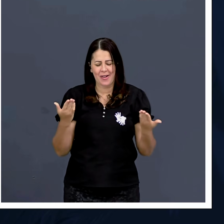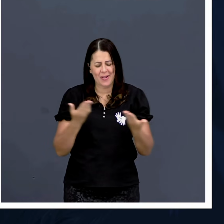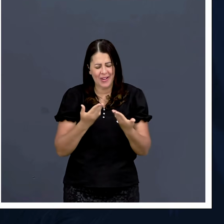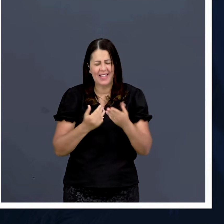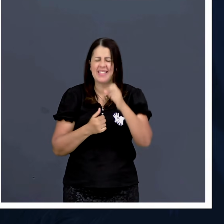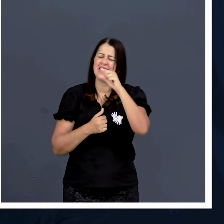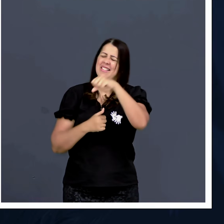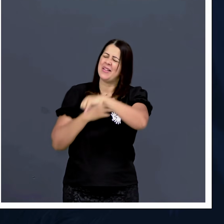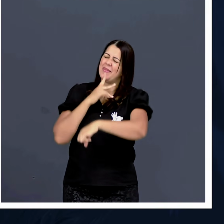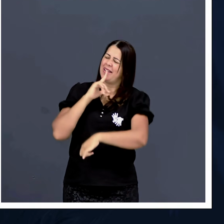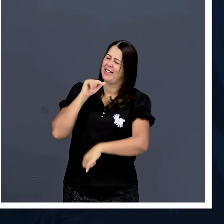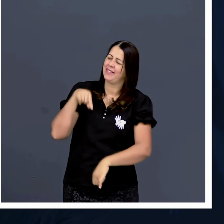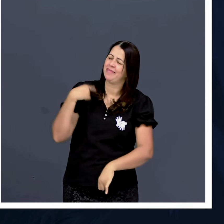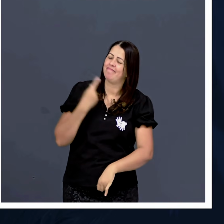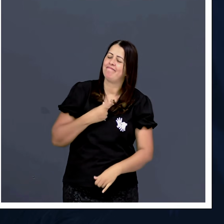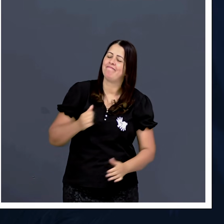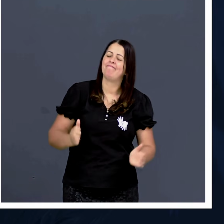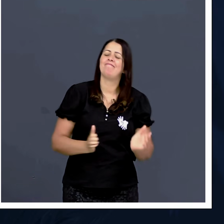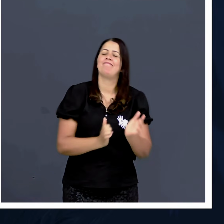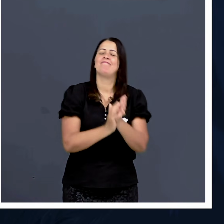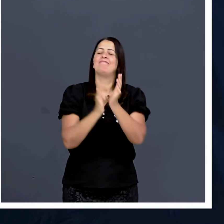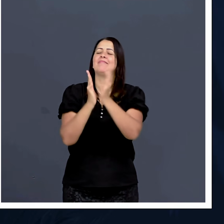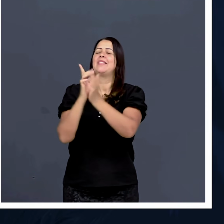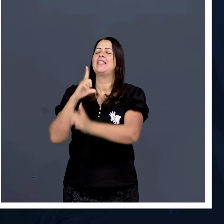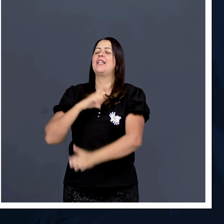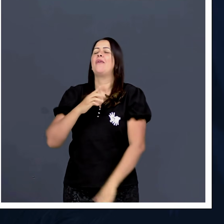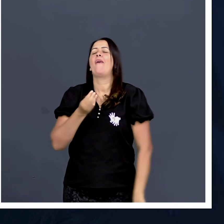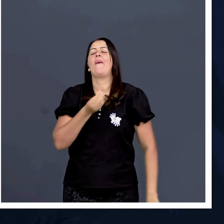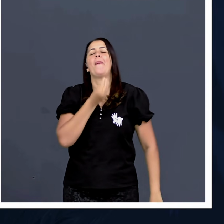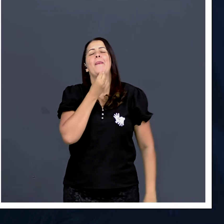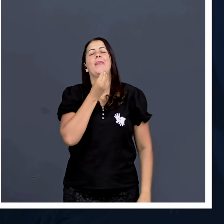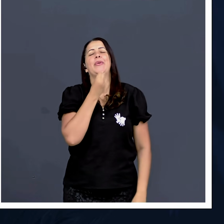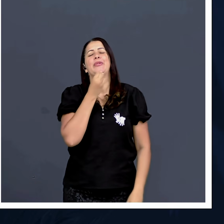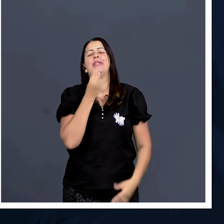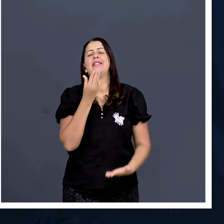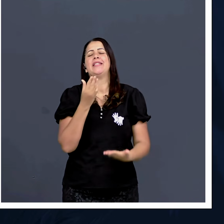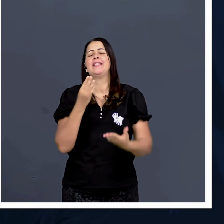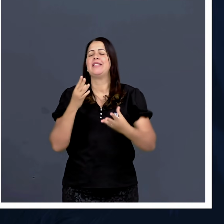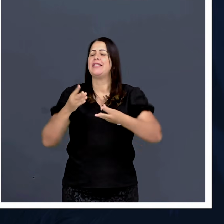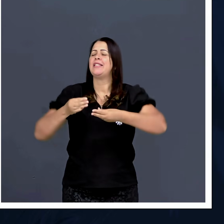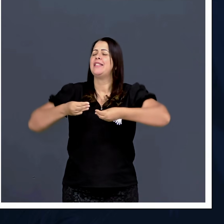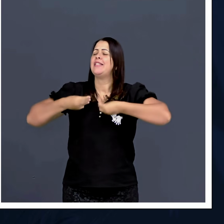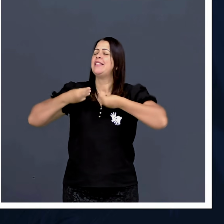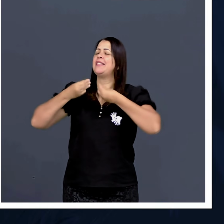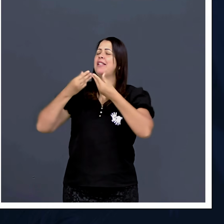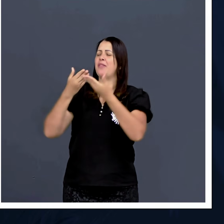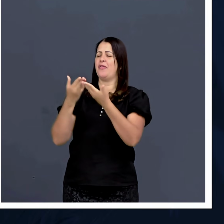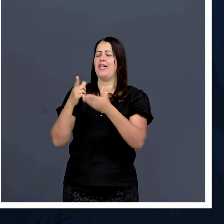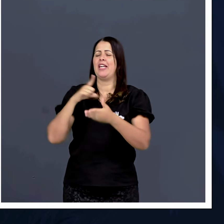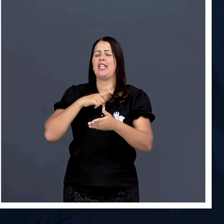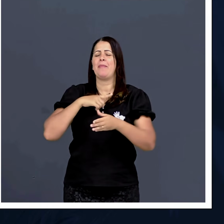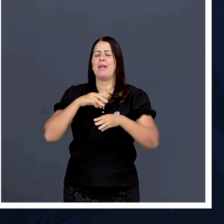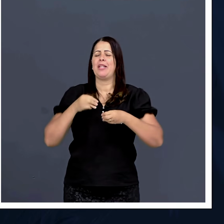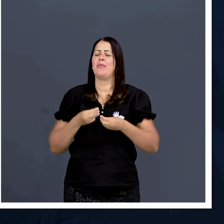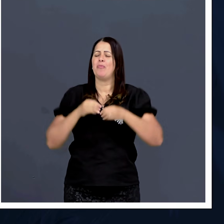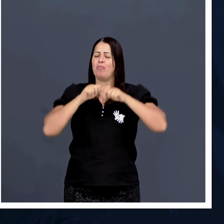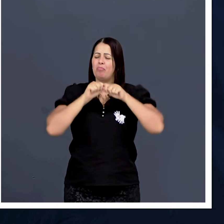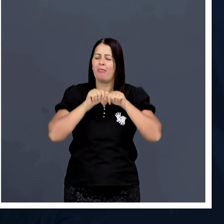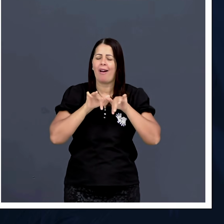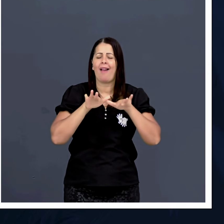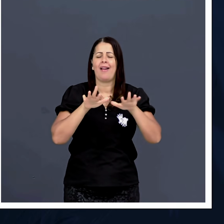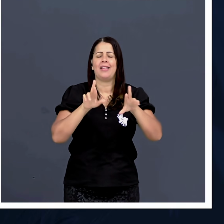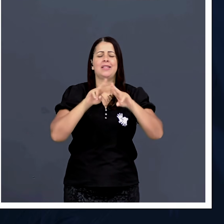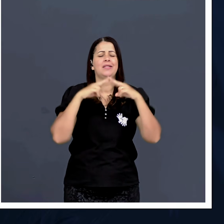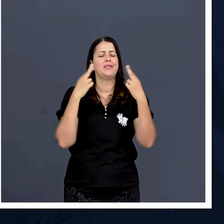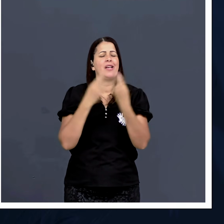Pai, te damos graças porque temos essa oportunidade de semear no Teu reino aquilo, Pai, que o